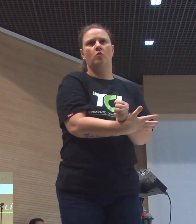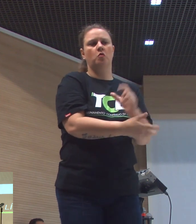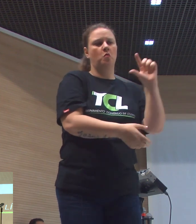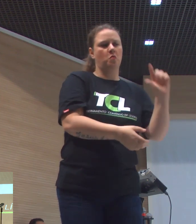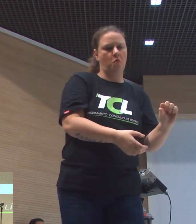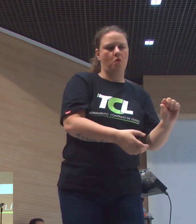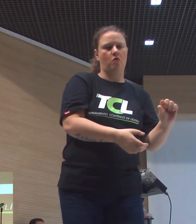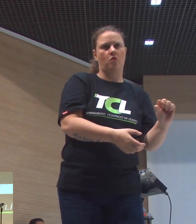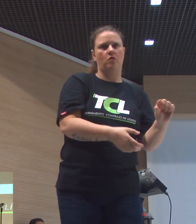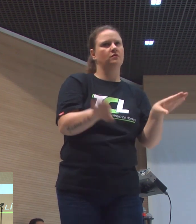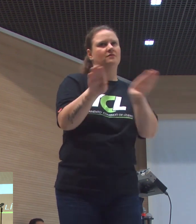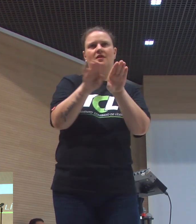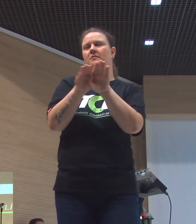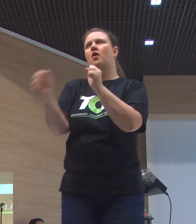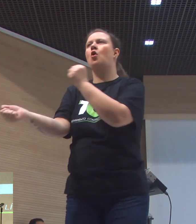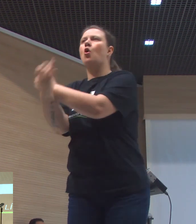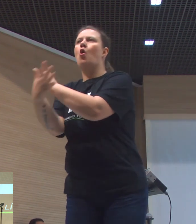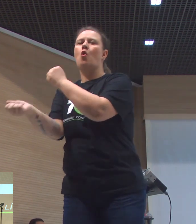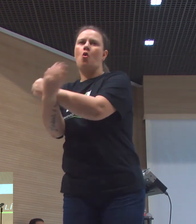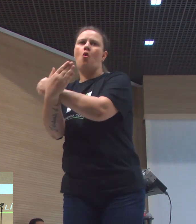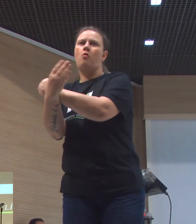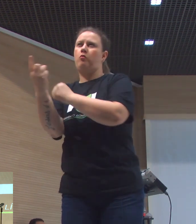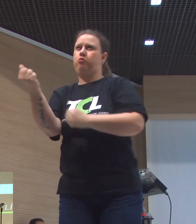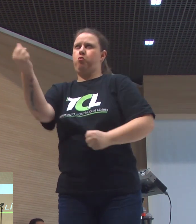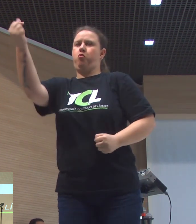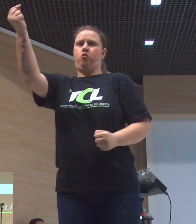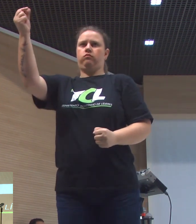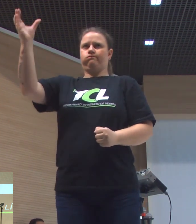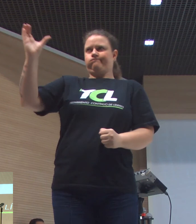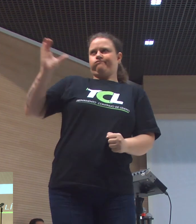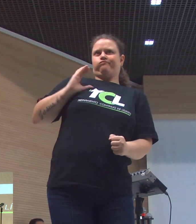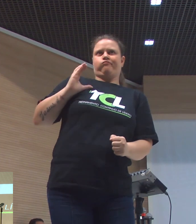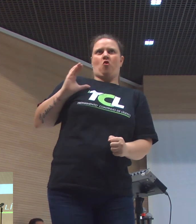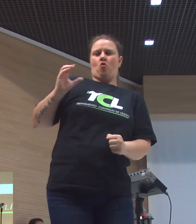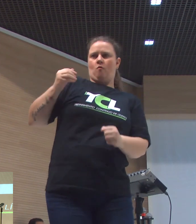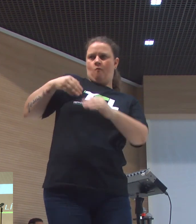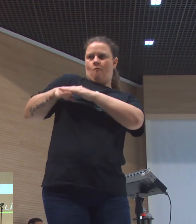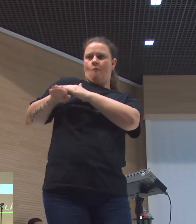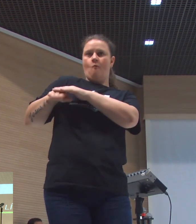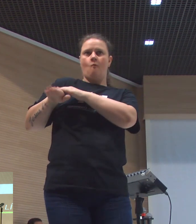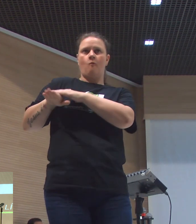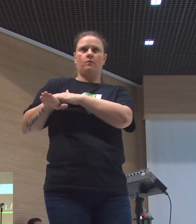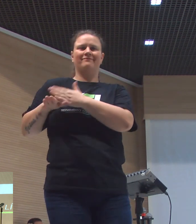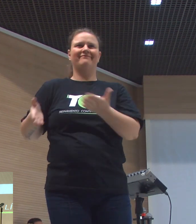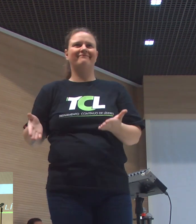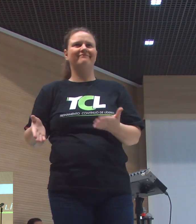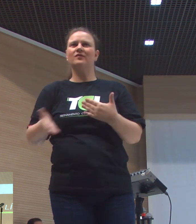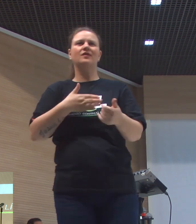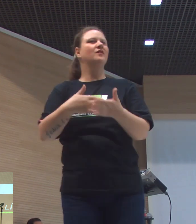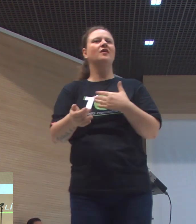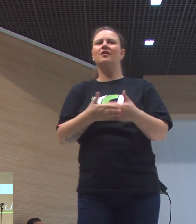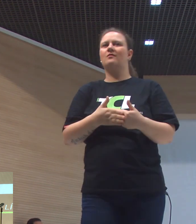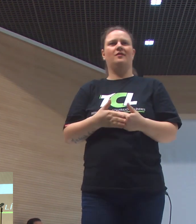Quem exerce essa corrupção, entre aspas, pequena, não tem